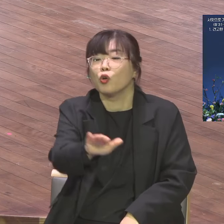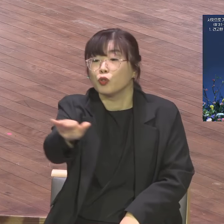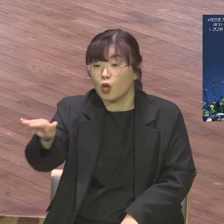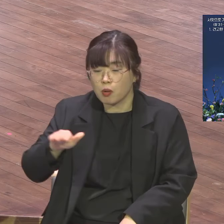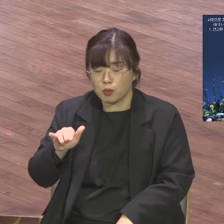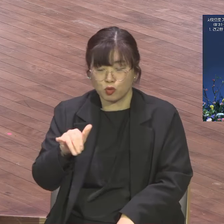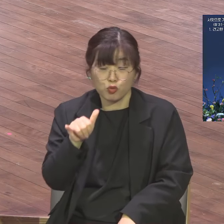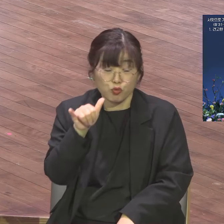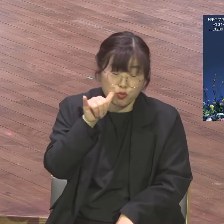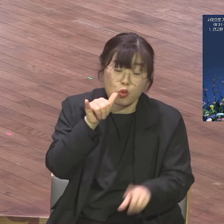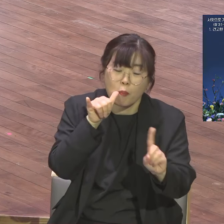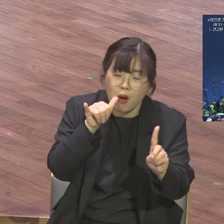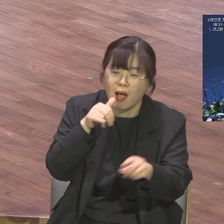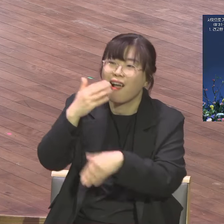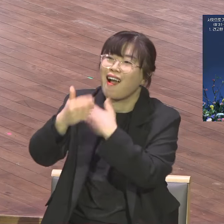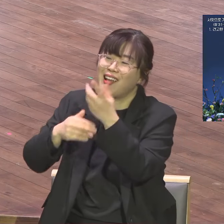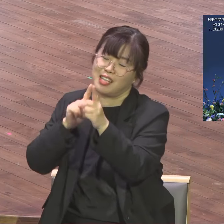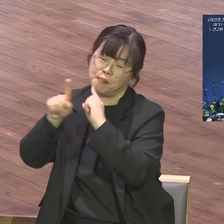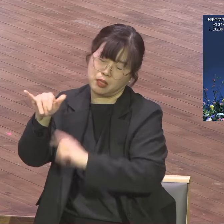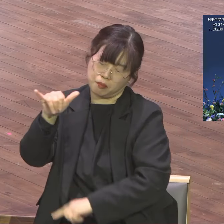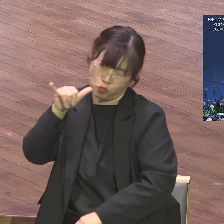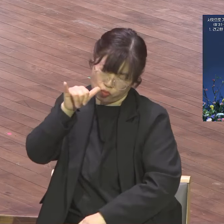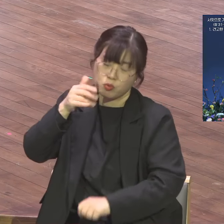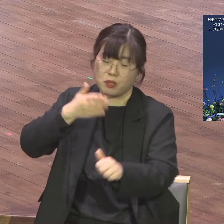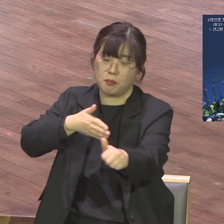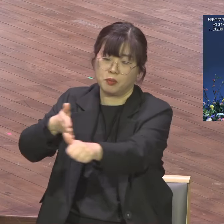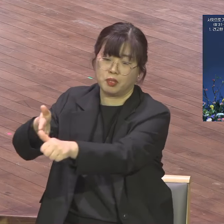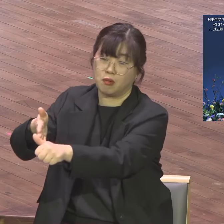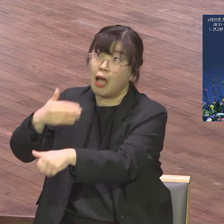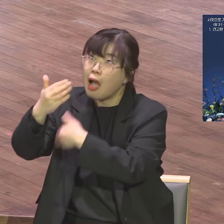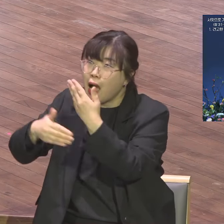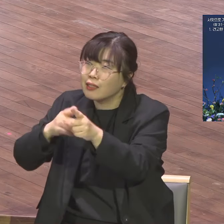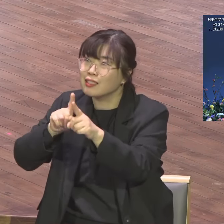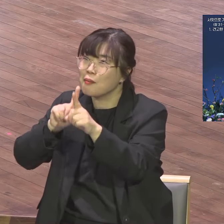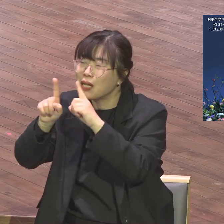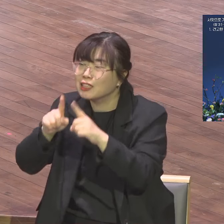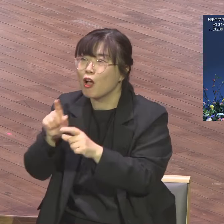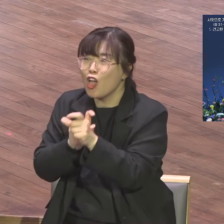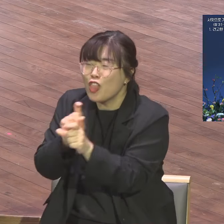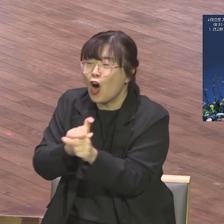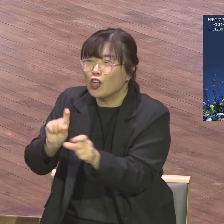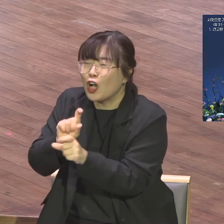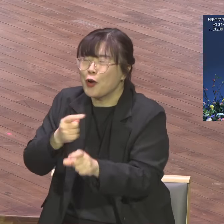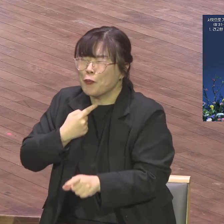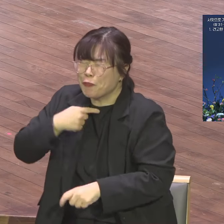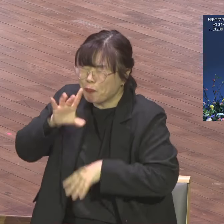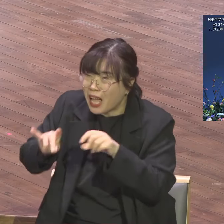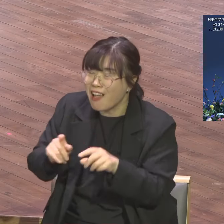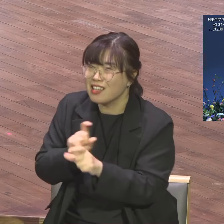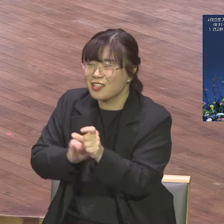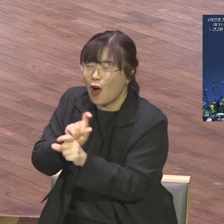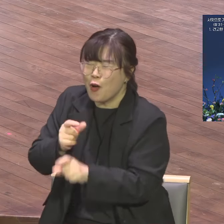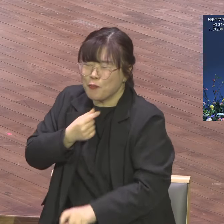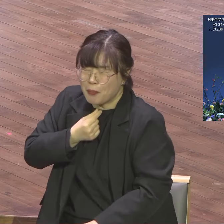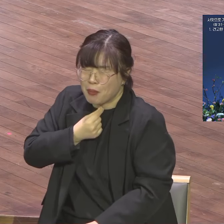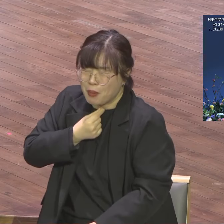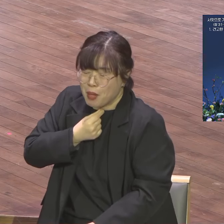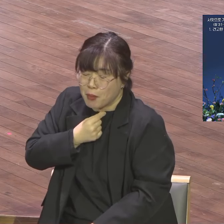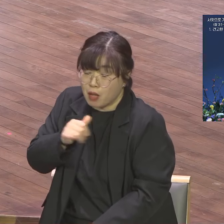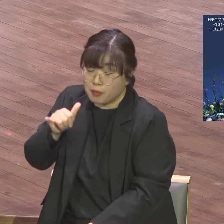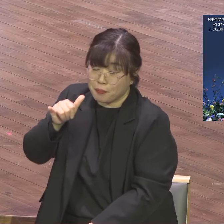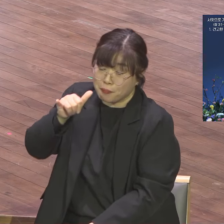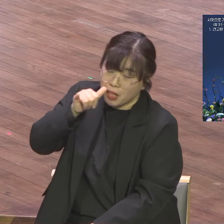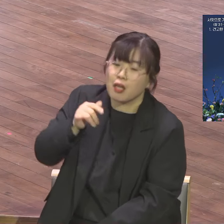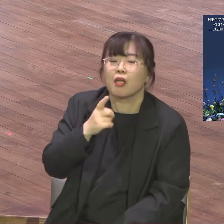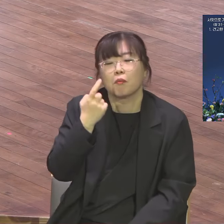보듯이 성경, 그렇게 열심히 보듯이 성경 보면 썸이 된다. 이렇게 말씀 중심 언약이